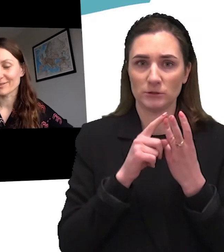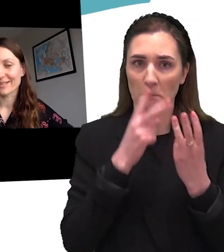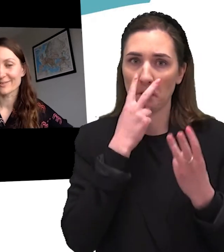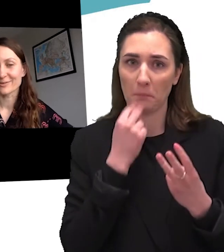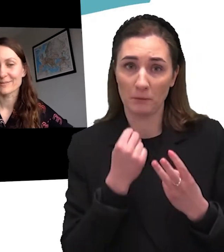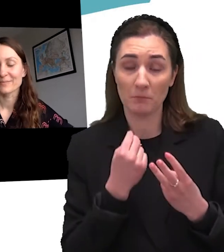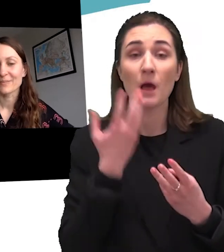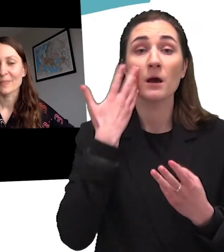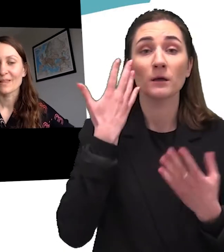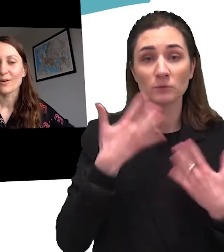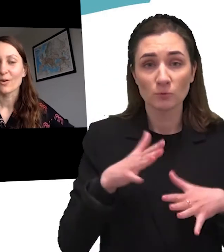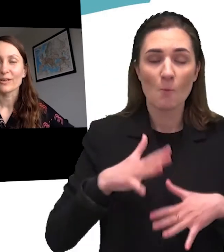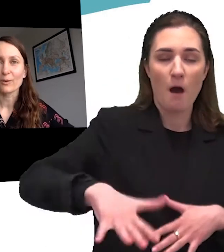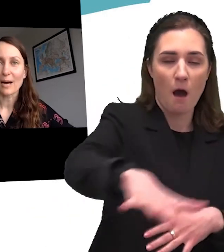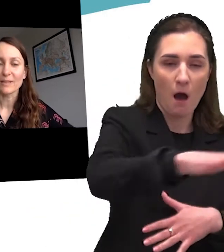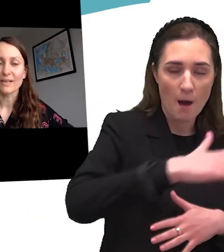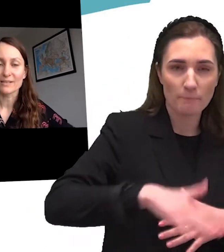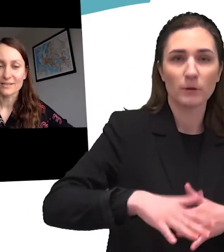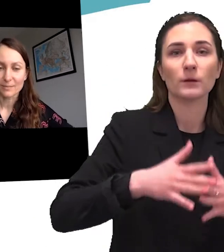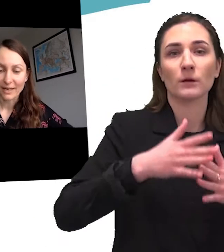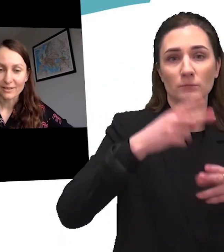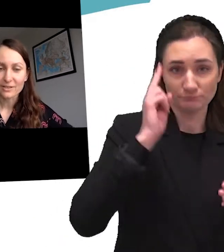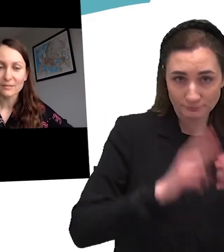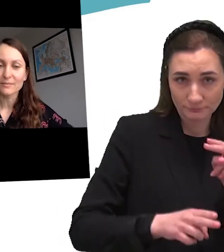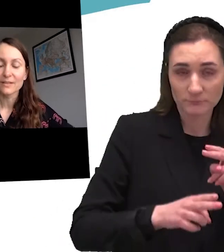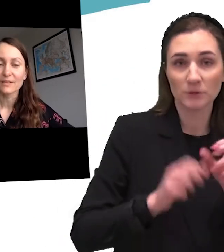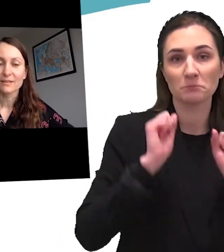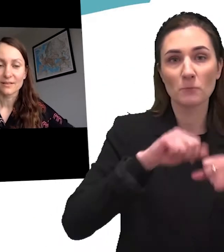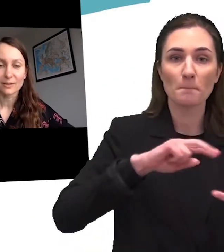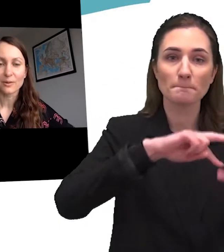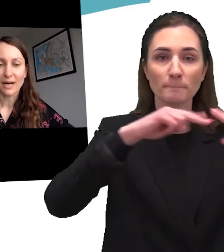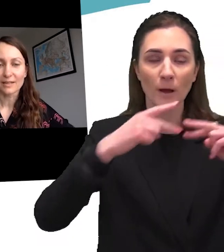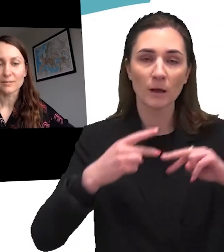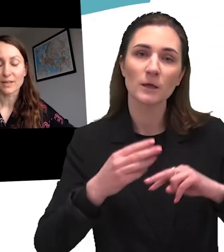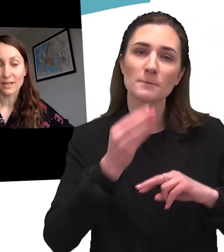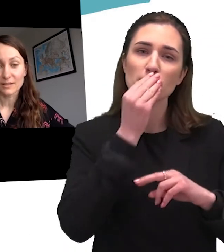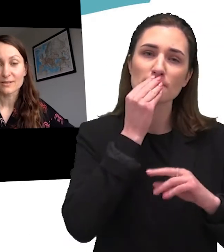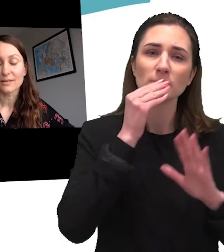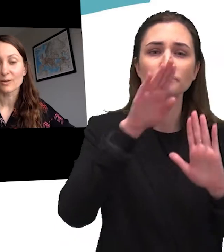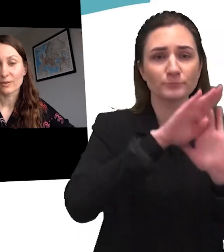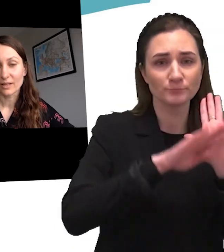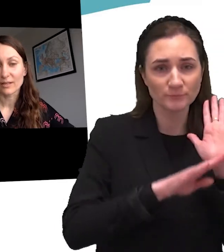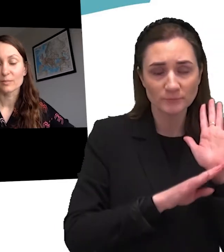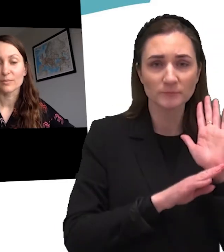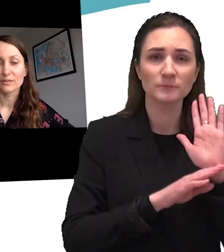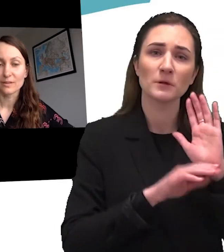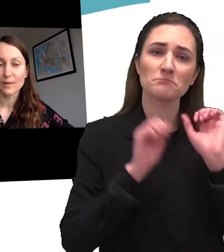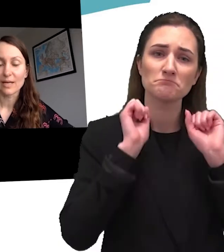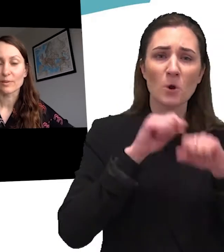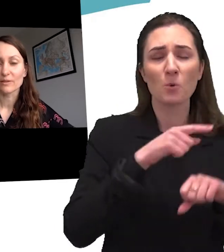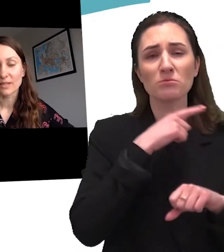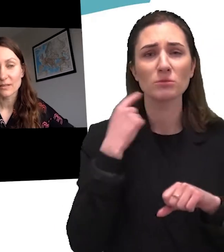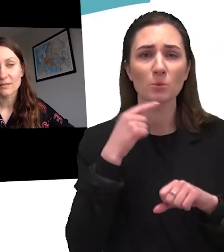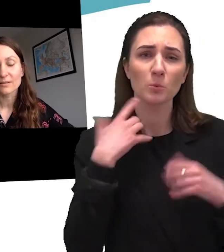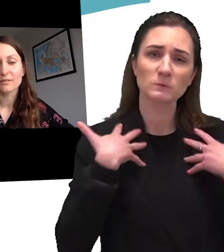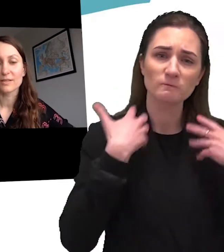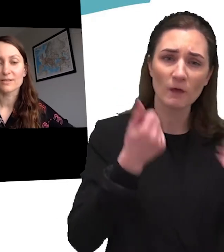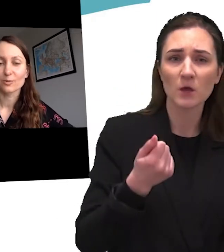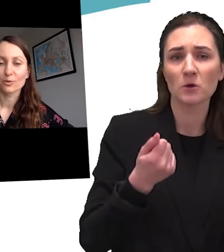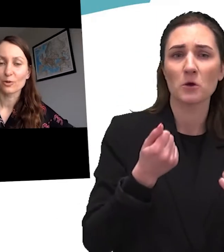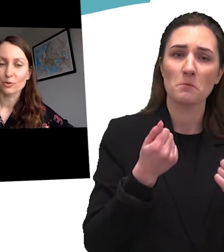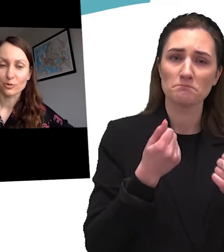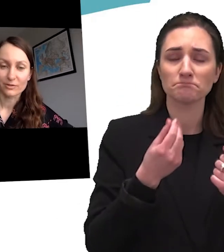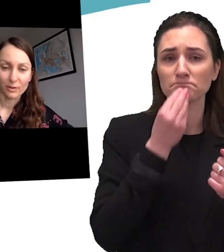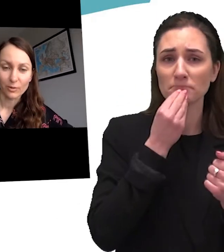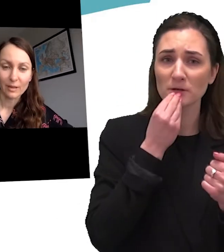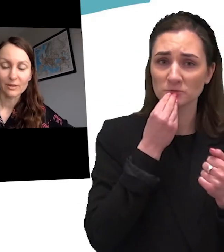kitos asociacijos. Tai aplinką išsisprendžiam, tada jau galim keisti, jeigu reikia, ir mitybą, ją paįvairinti, įvesti